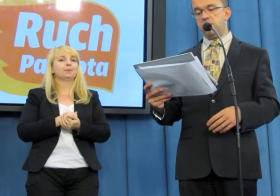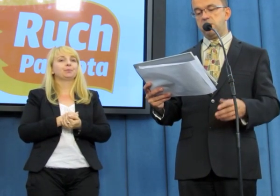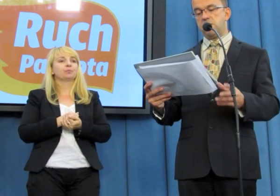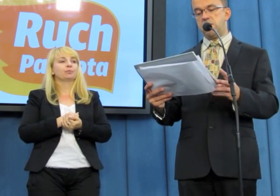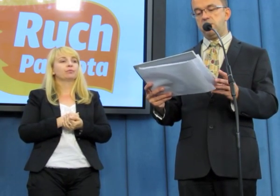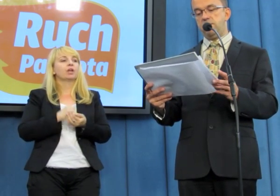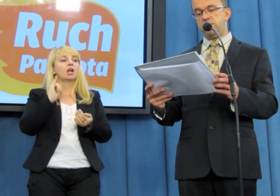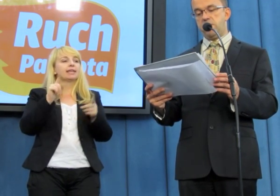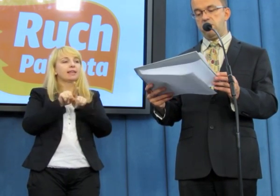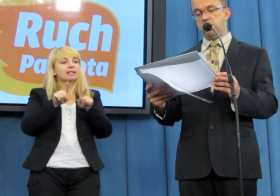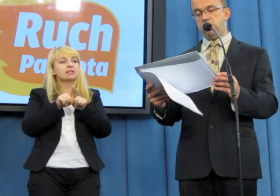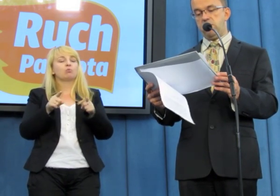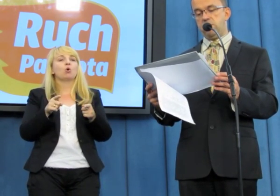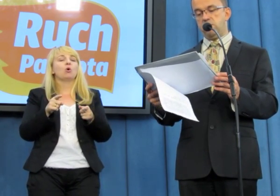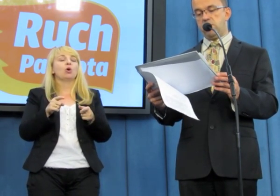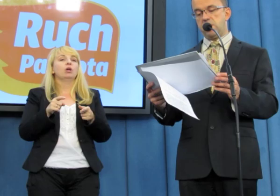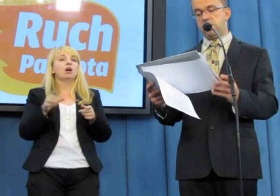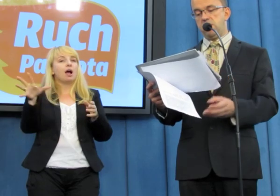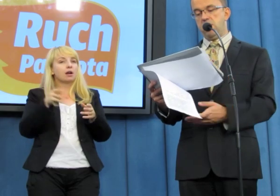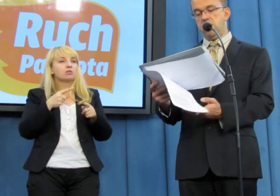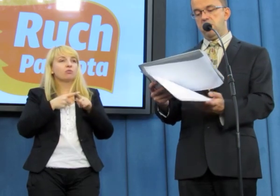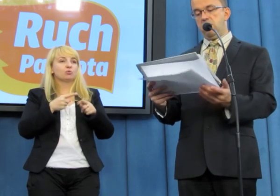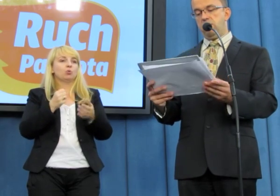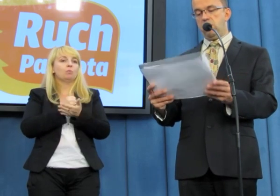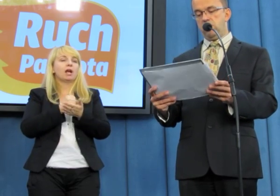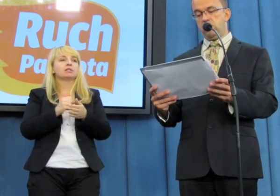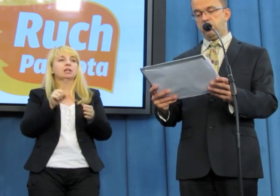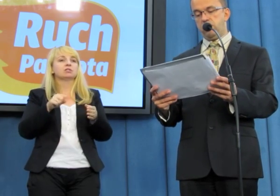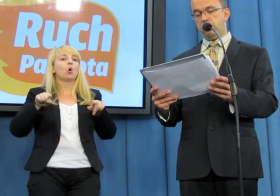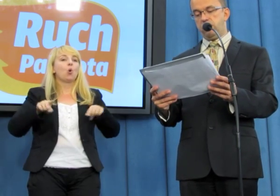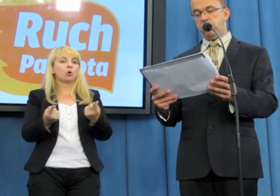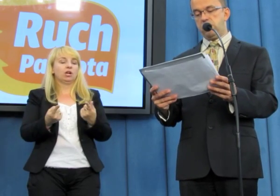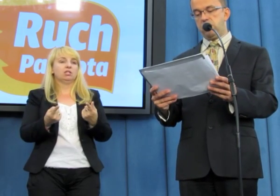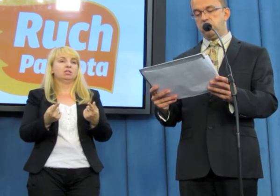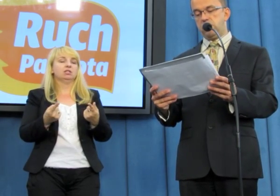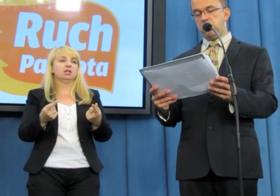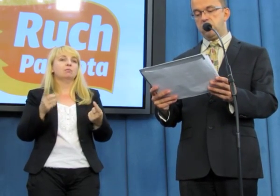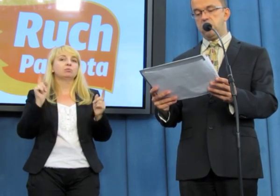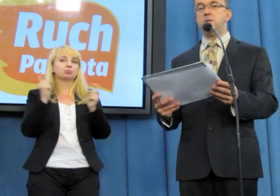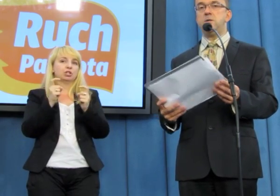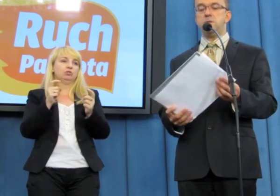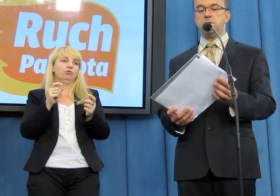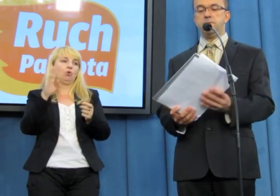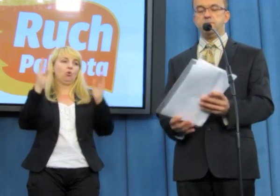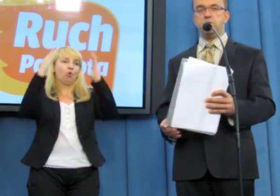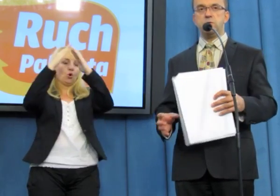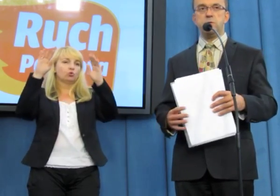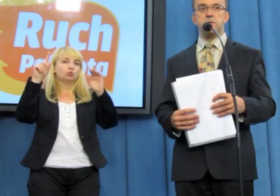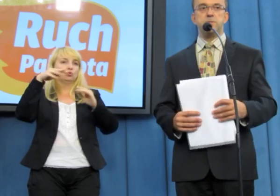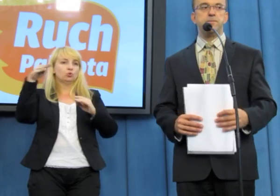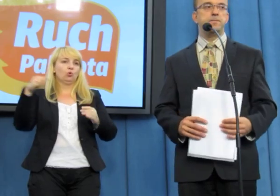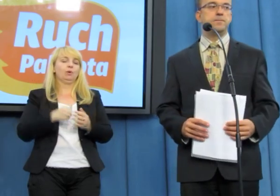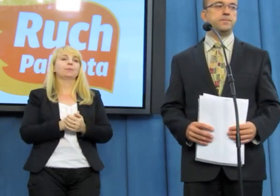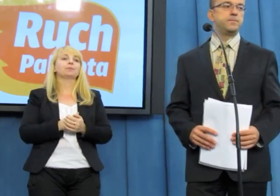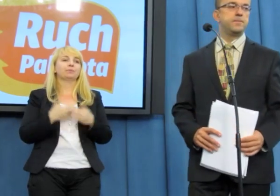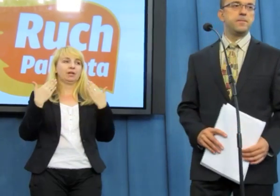i organizacjami wspierającymi demokrację wolną od wpływów instytucji religijnych. Dziękuję